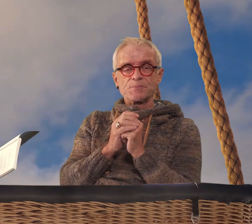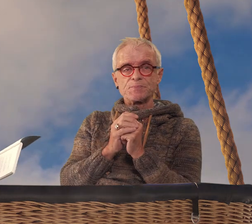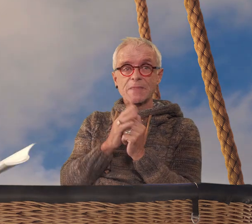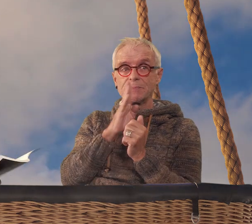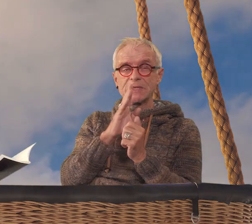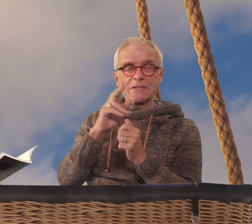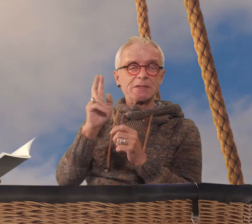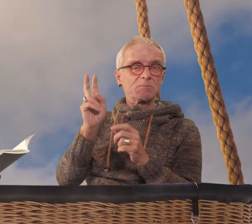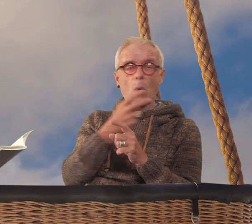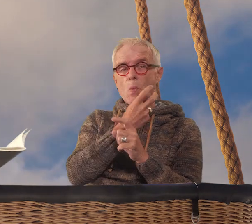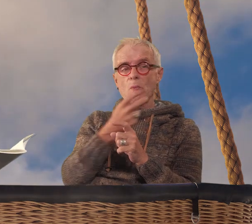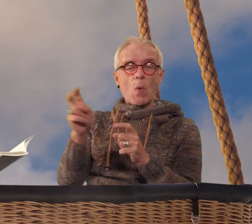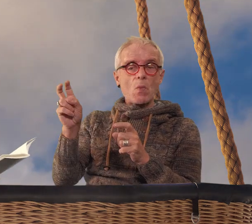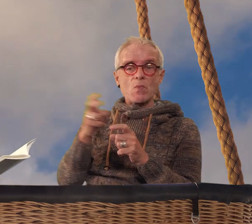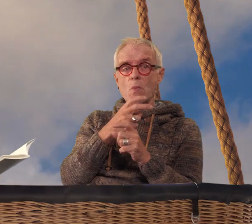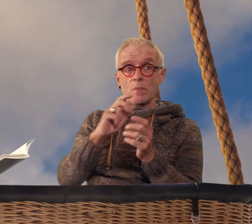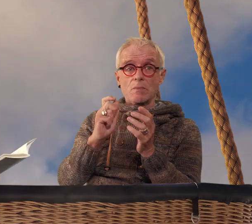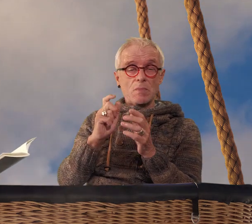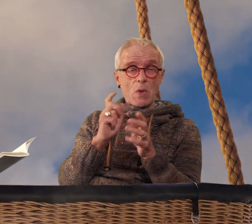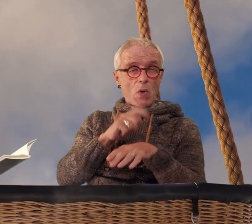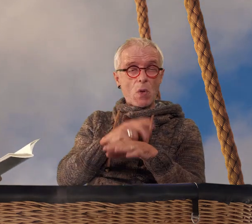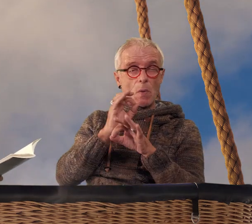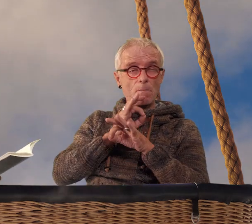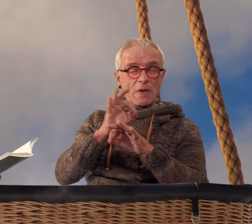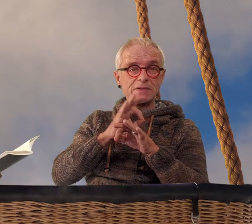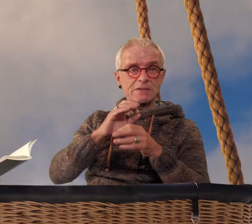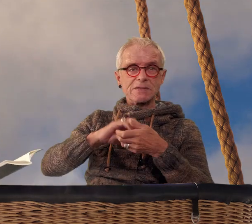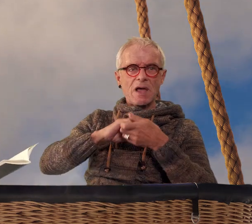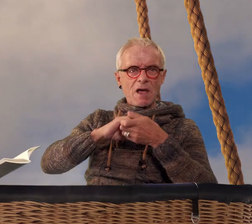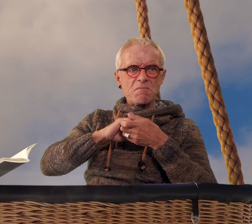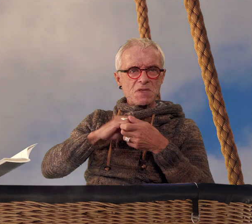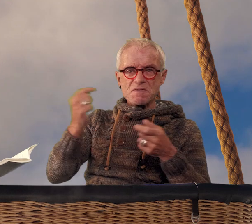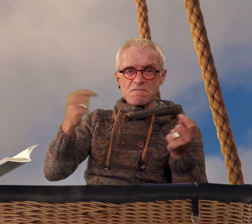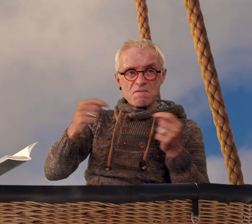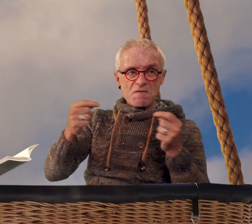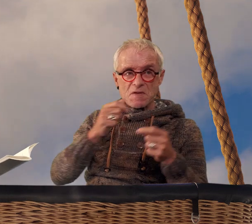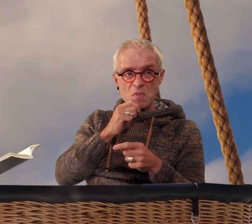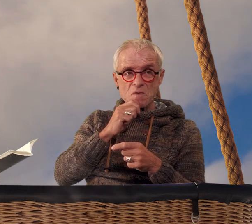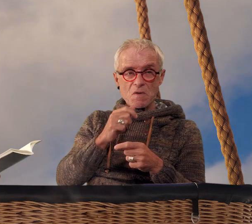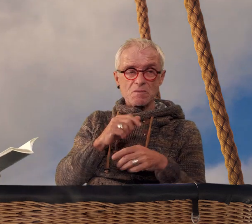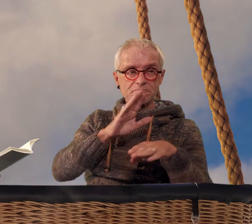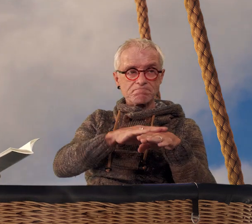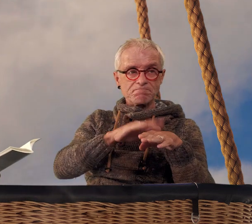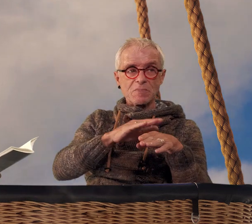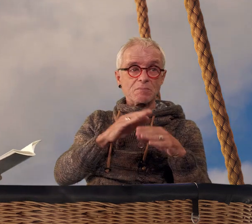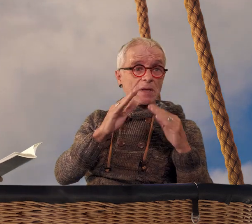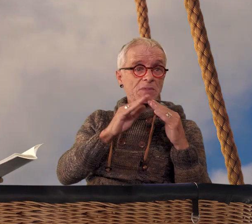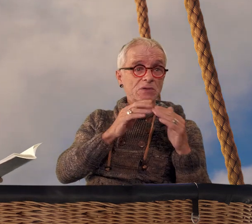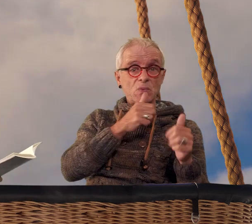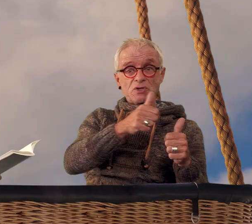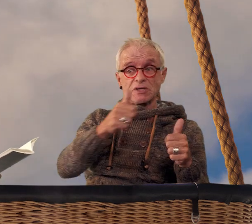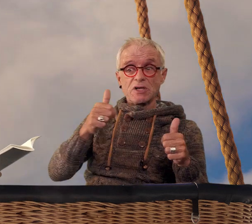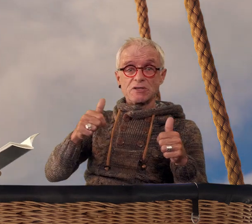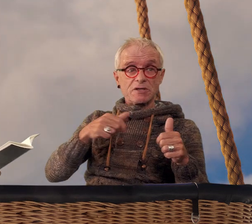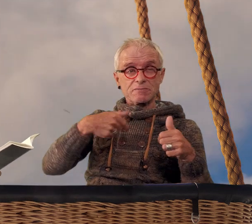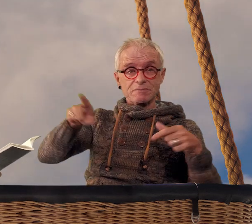Midi sonna. C'était l'instant. Mes compagnons de voyage ne paraissaient pas. J'envoyais au domicile de chacun d'eux